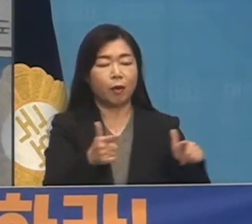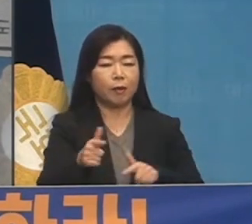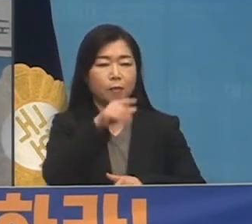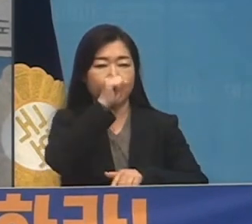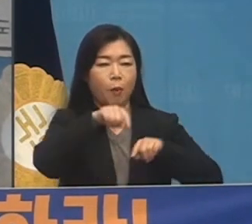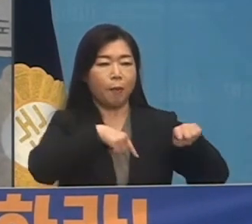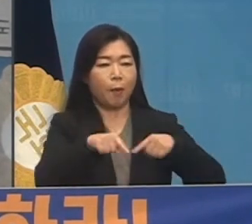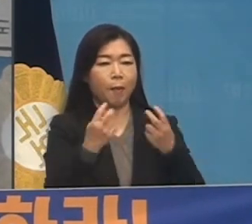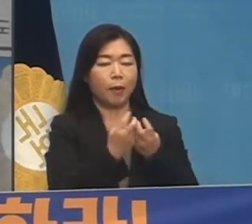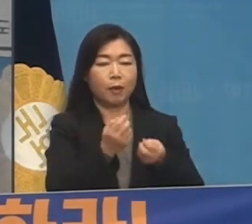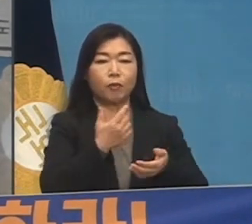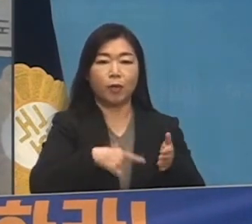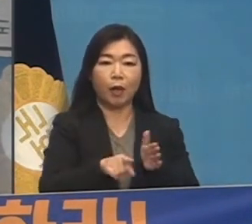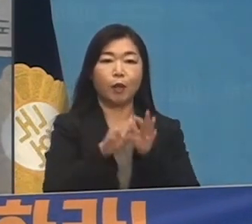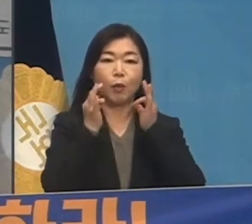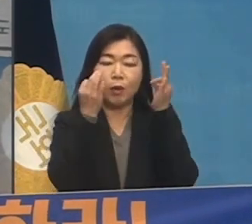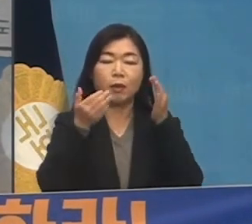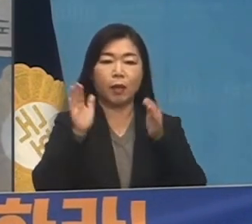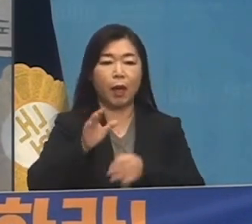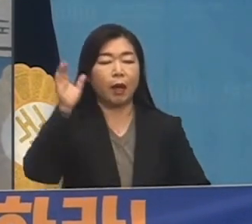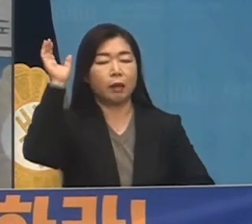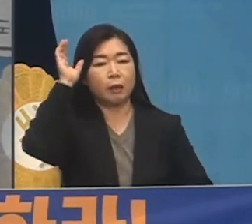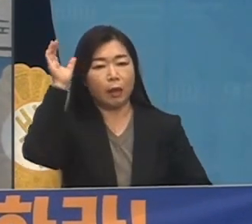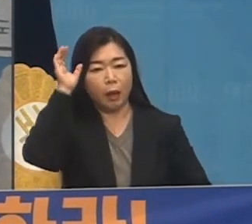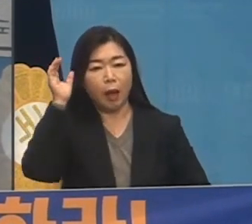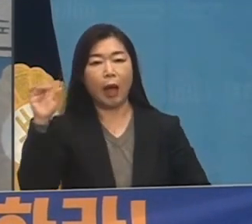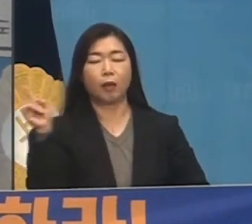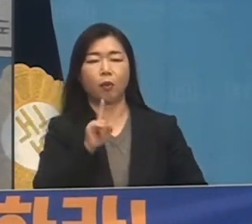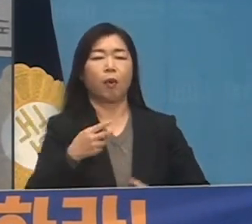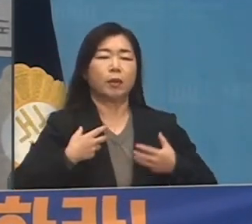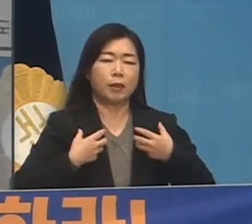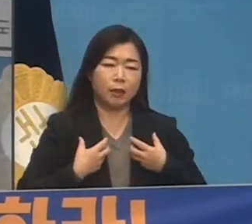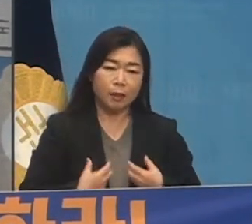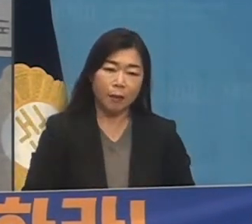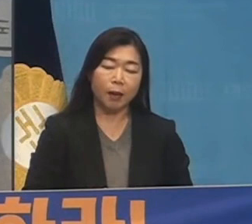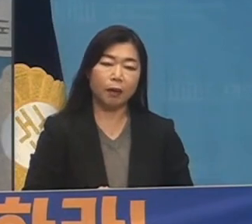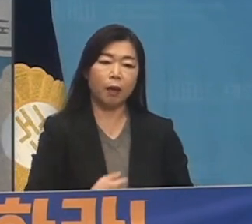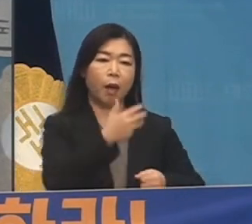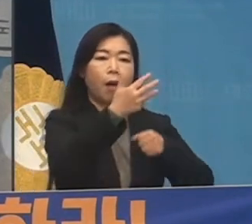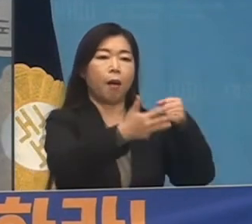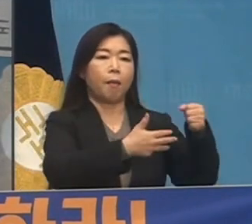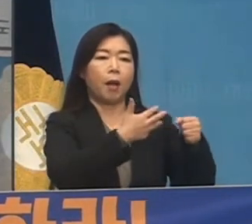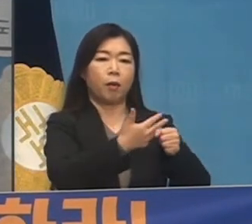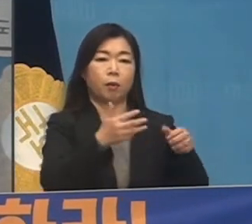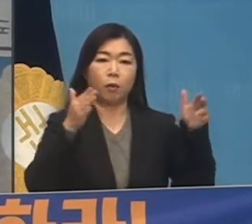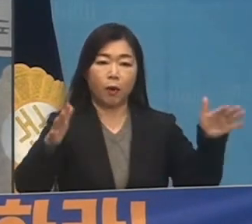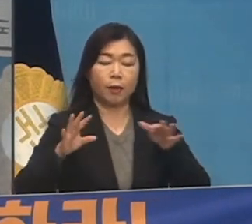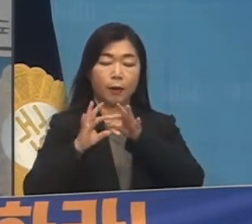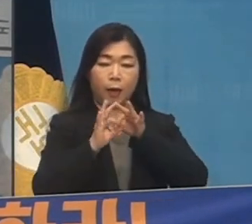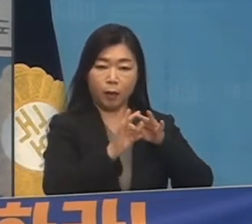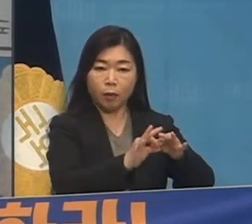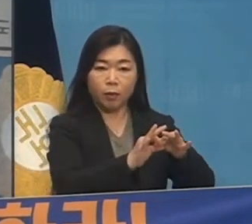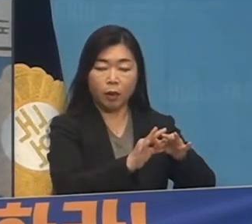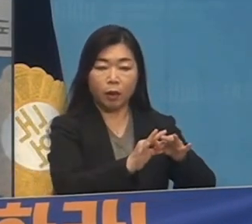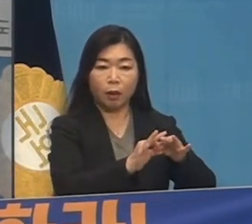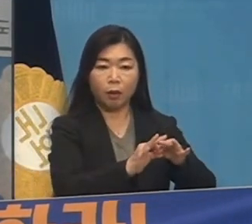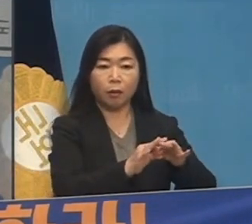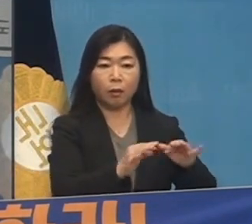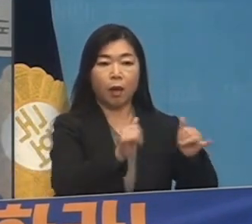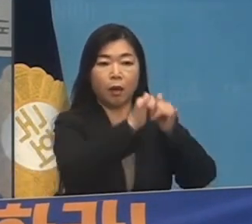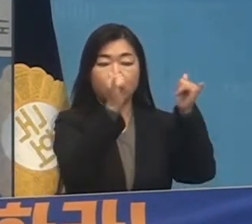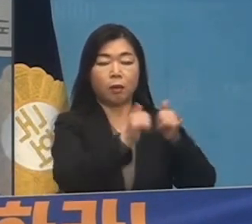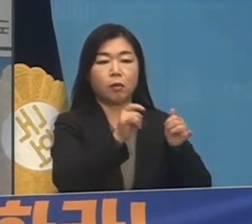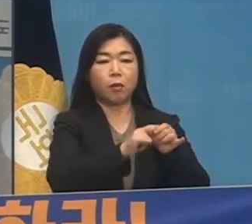위한 노력인데요. 이러한 기대와 실망을 8년째 거듭해오고 있습니다. 사회적